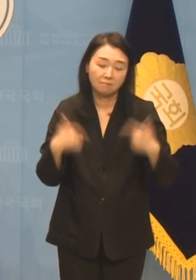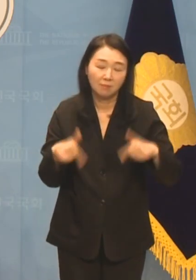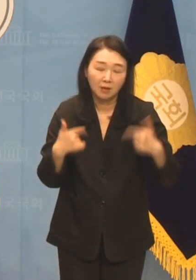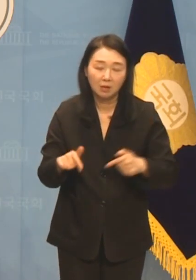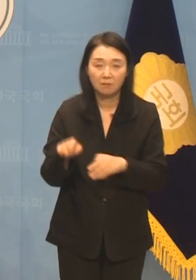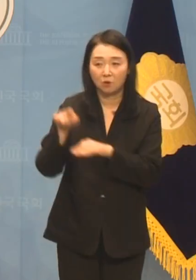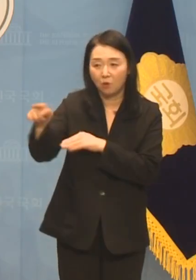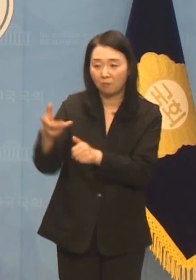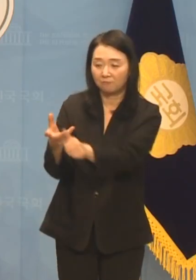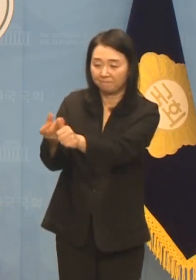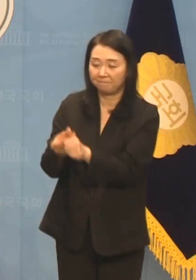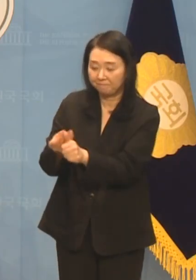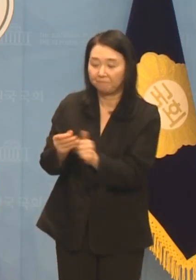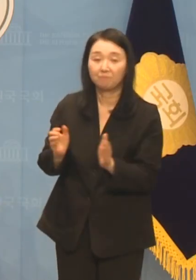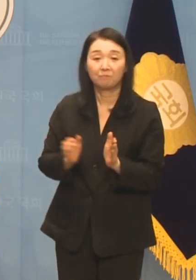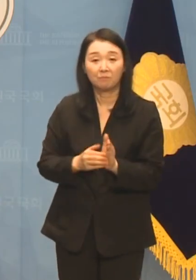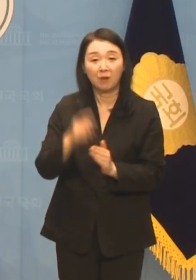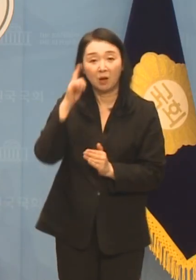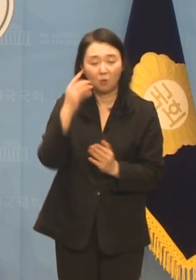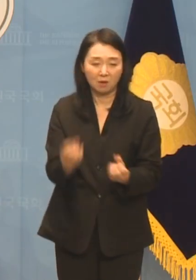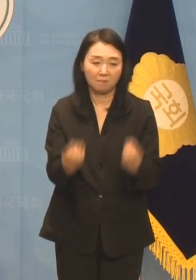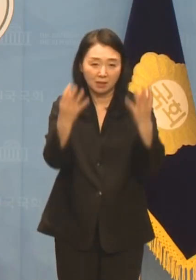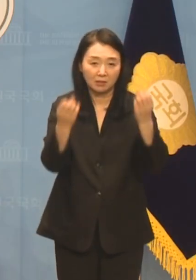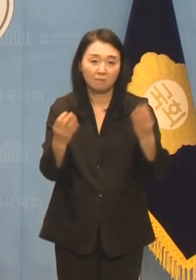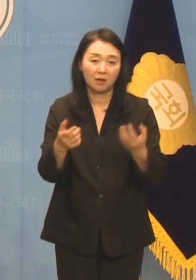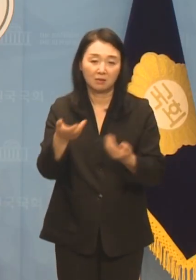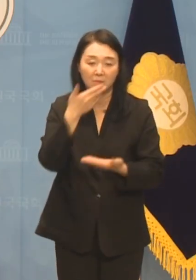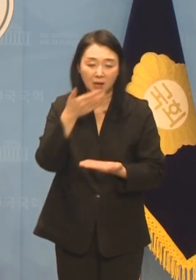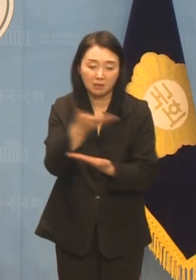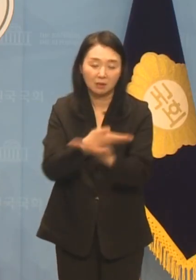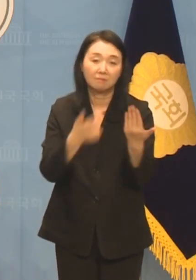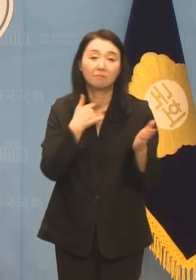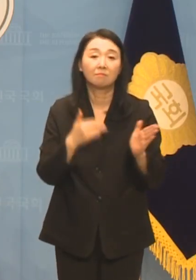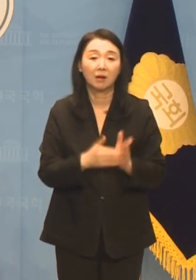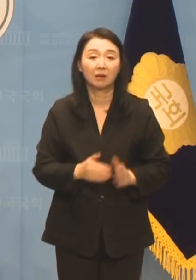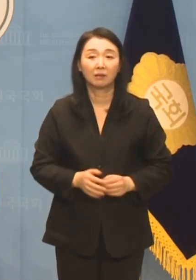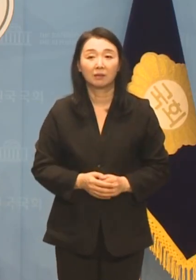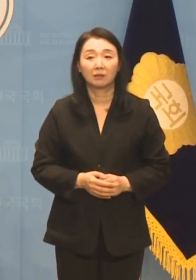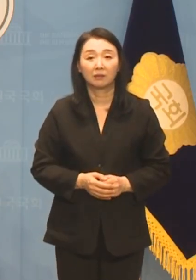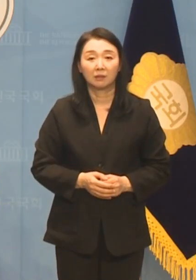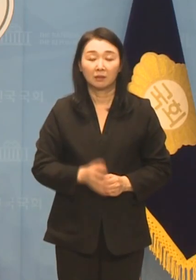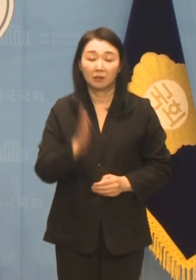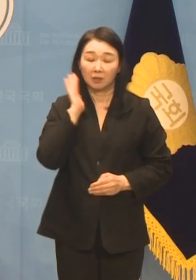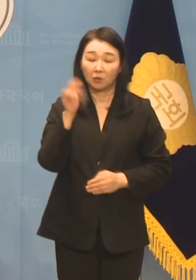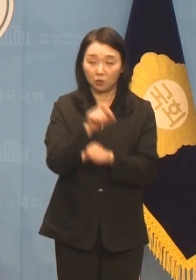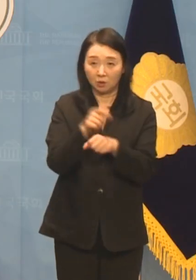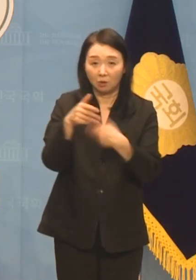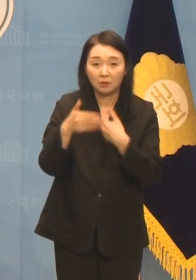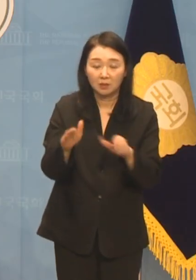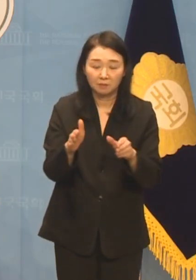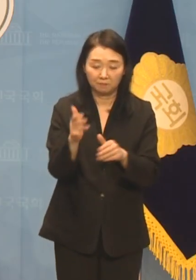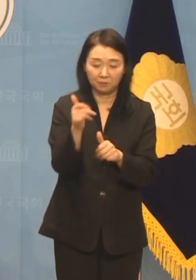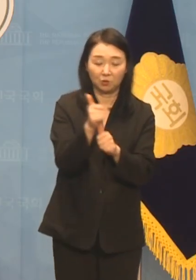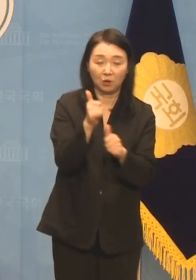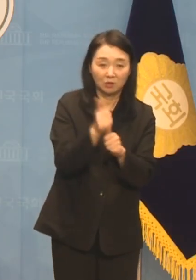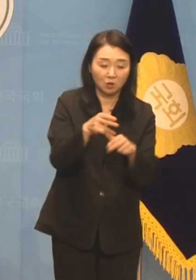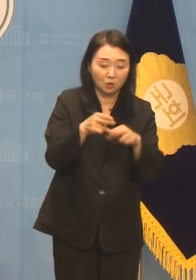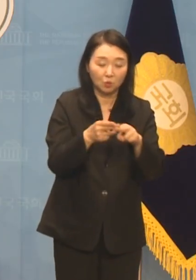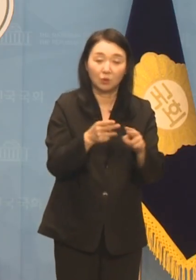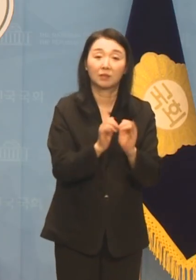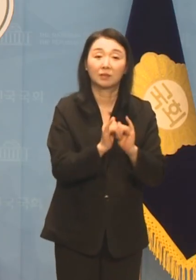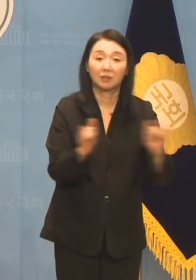외부 인사를 초청하여 한송 파티와 만찬을 즐겼습니다. 대통령실과 간저 소속